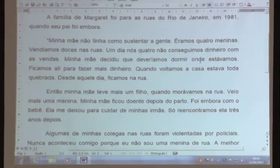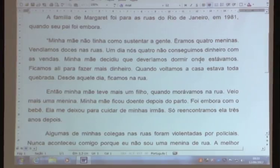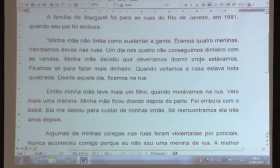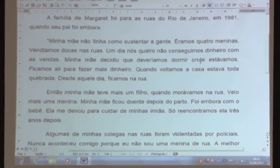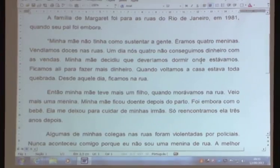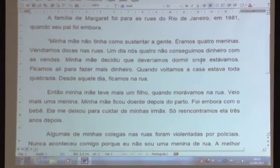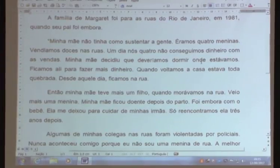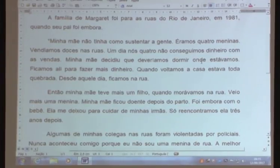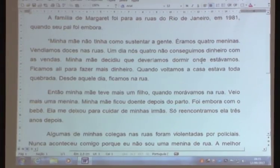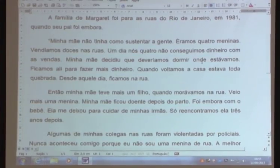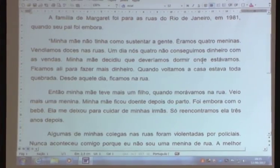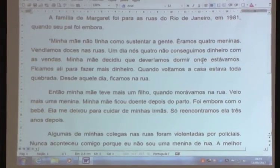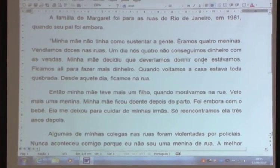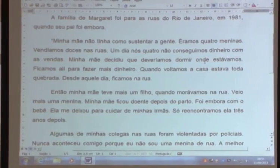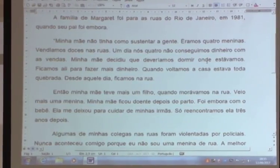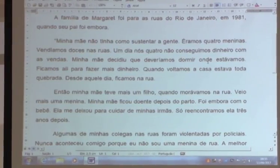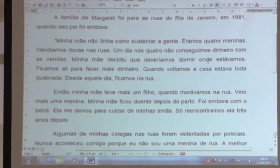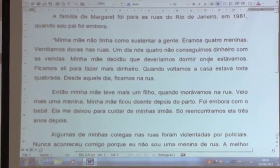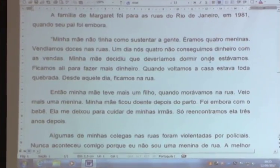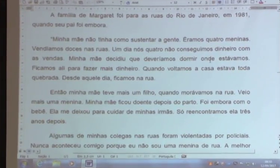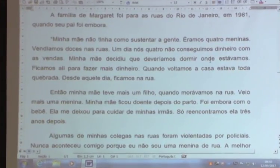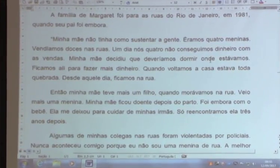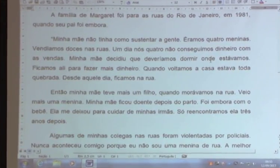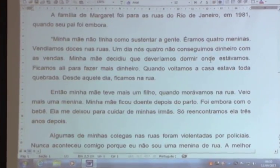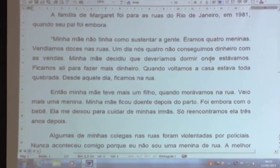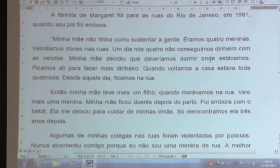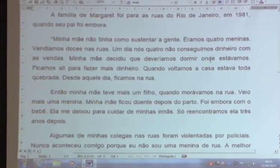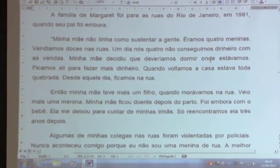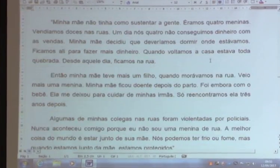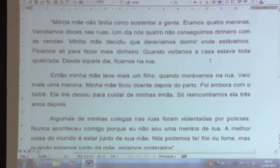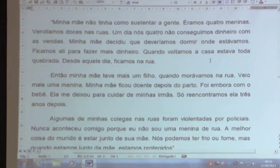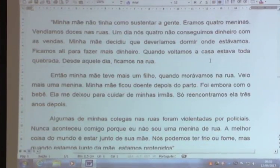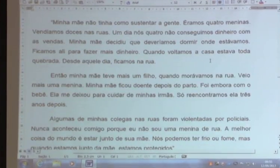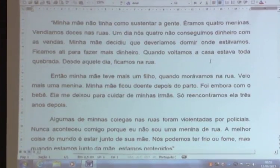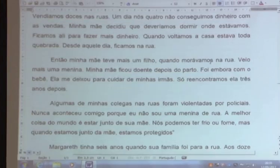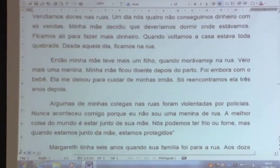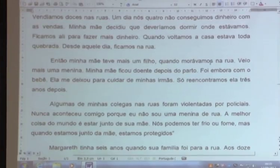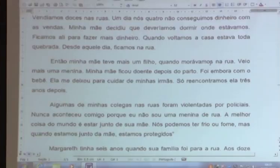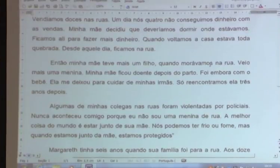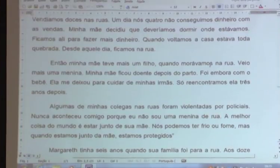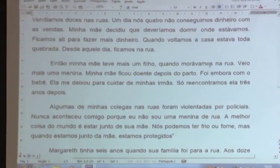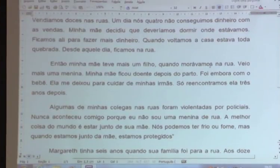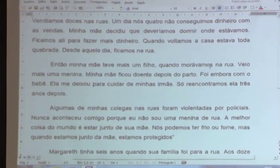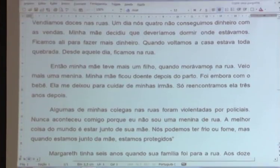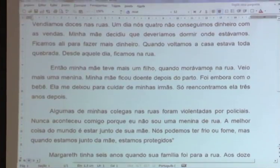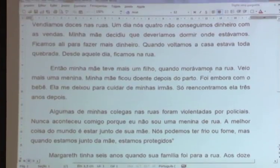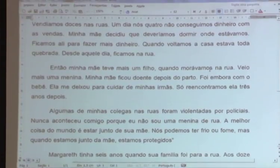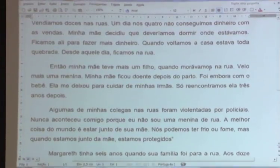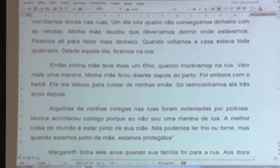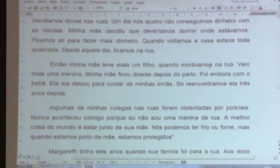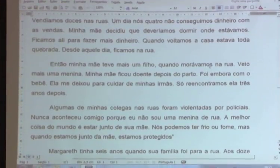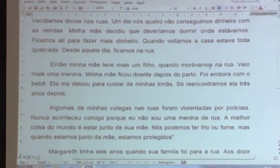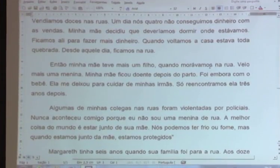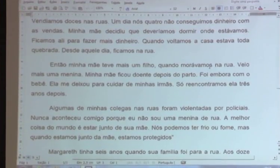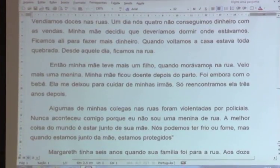quebrada. Desde aquele dia, ficamos na rua. Então, minha mãe teve mais um filho,